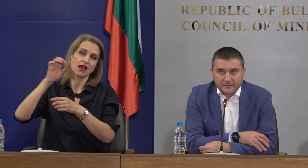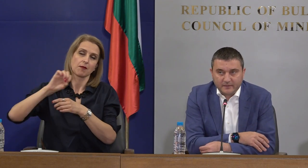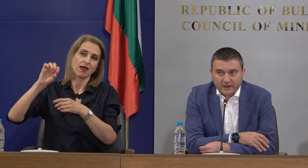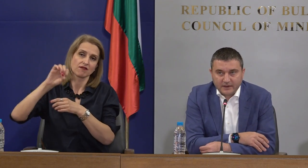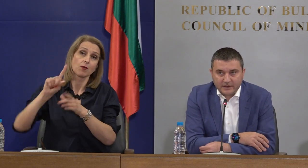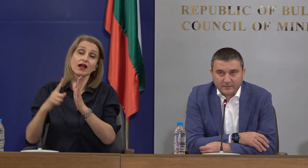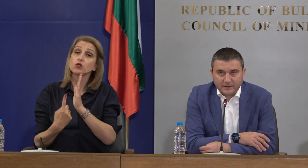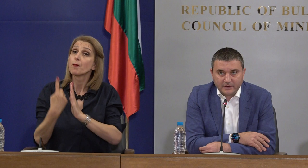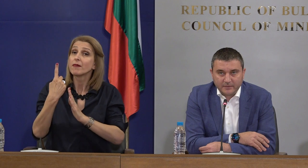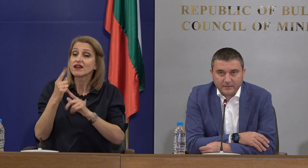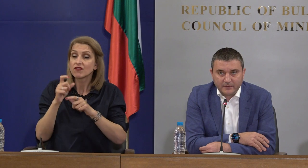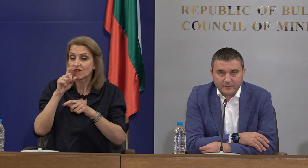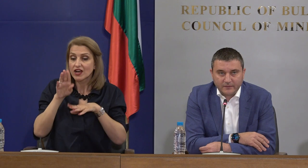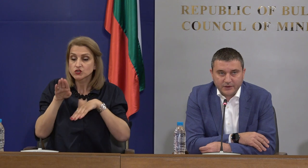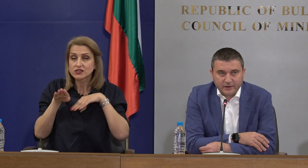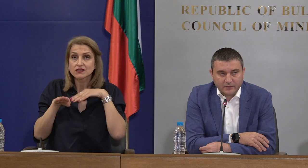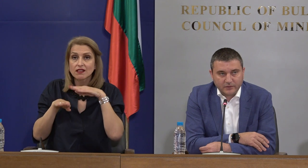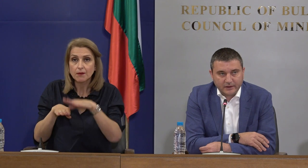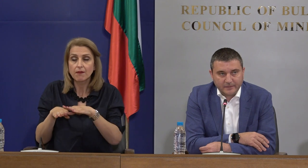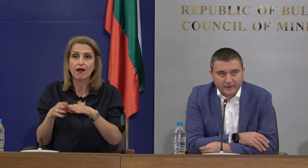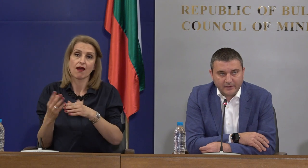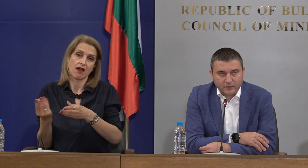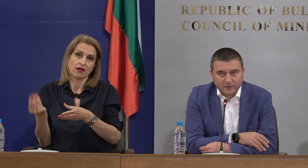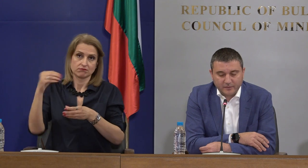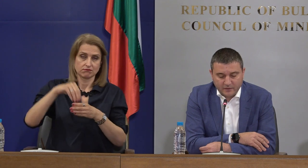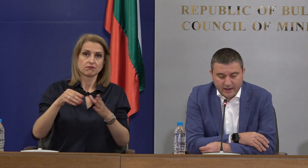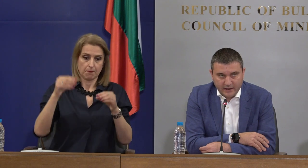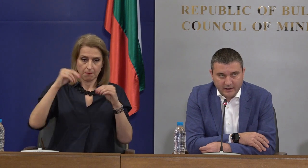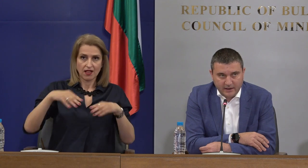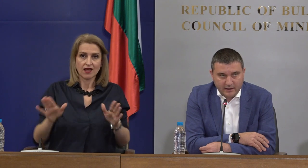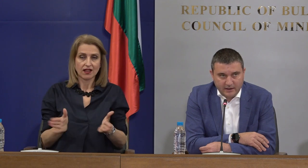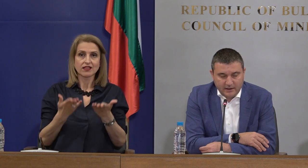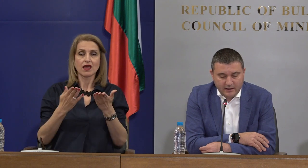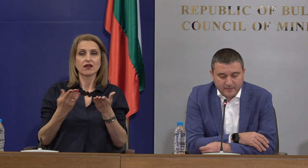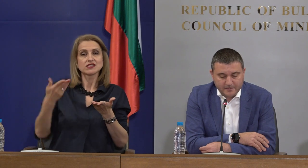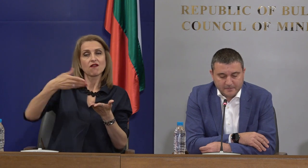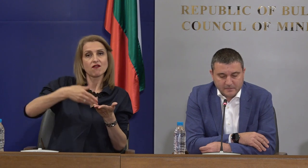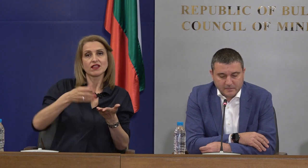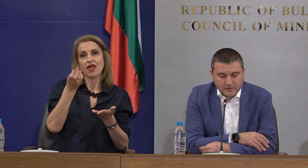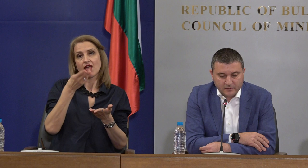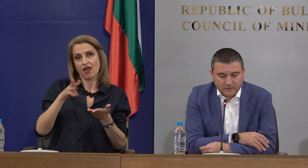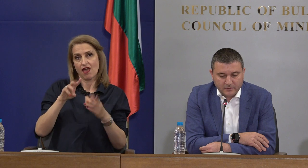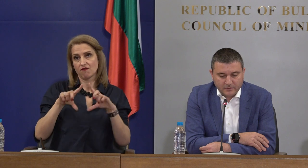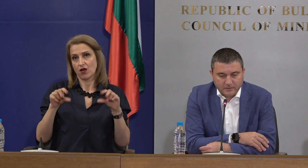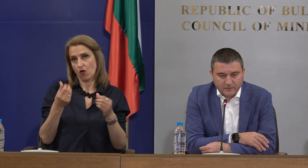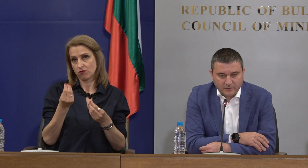първа важна стъпка към въвеждането на еврото в България и